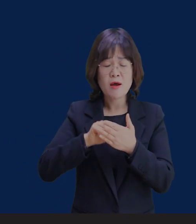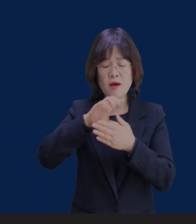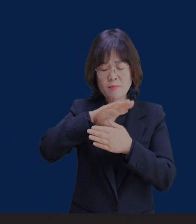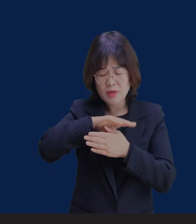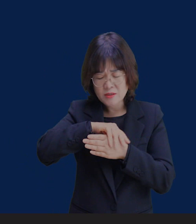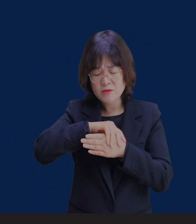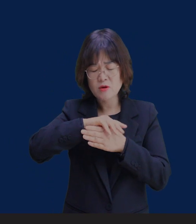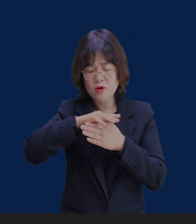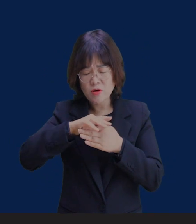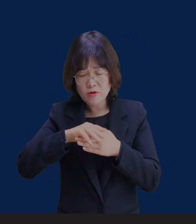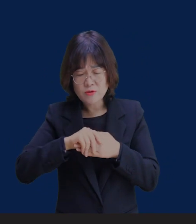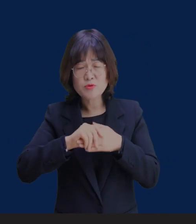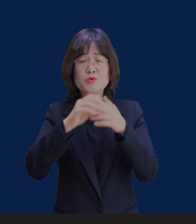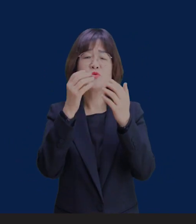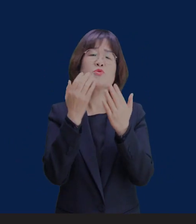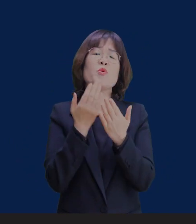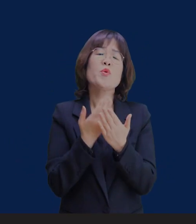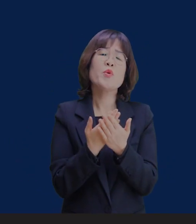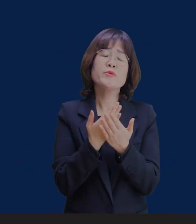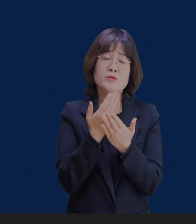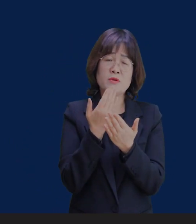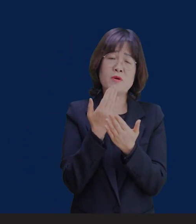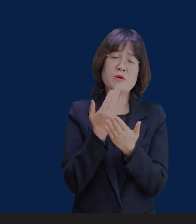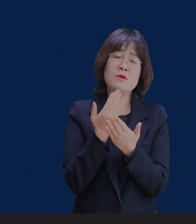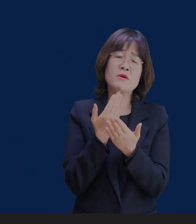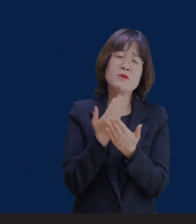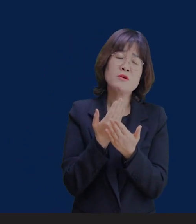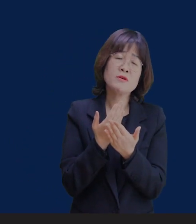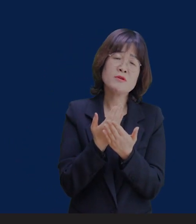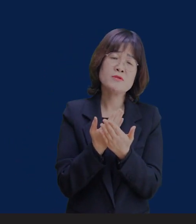원합니다. 나의 맘 만져